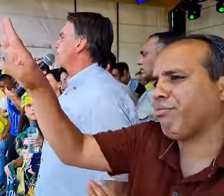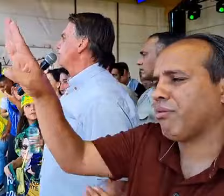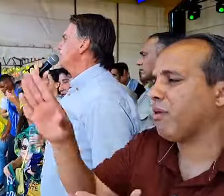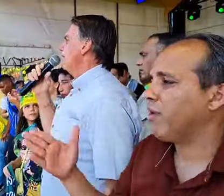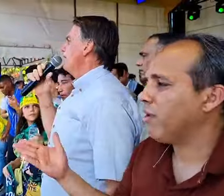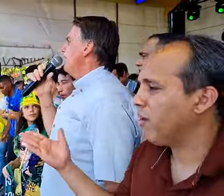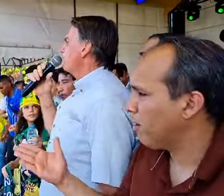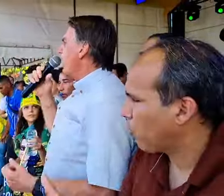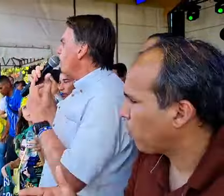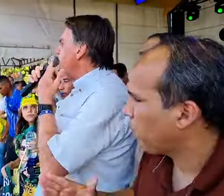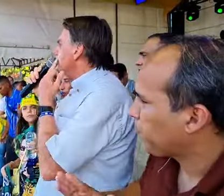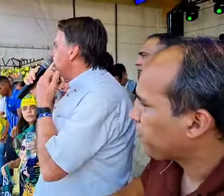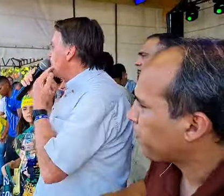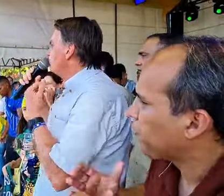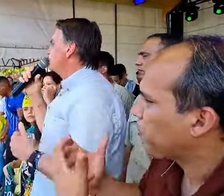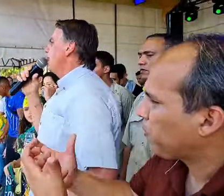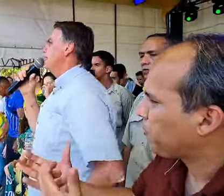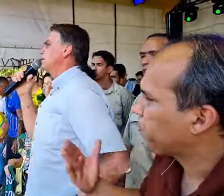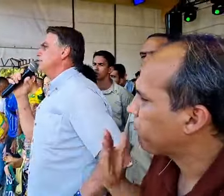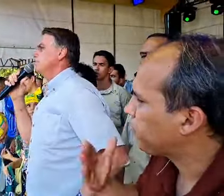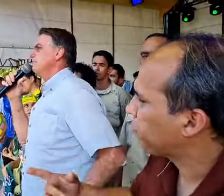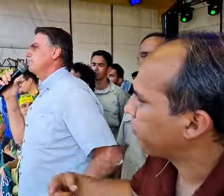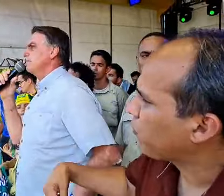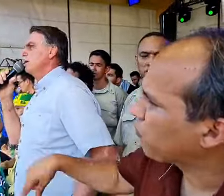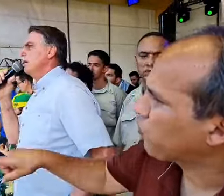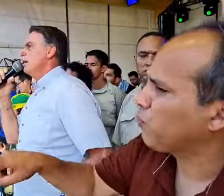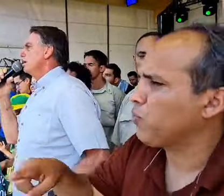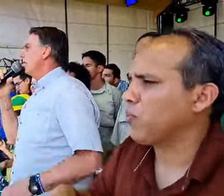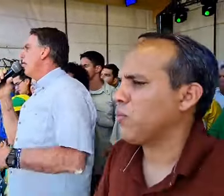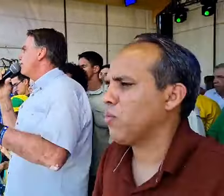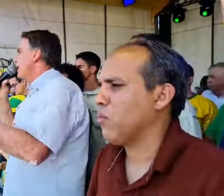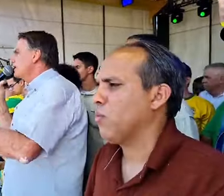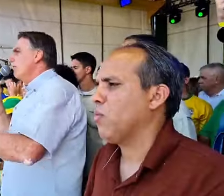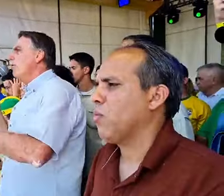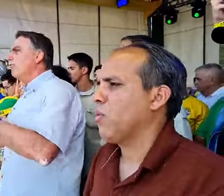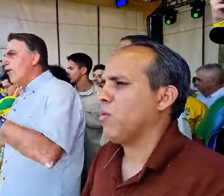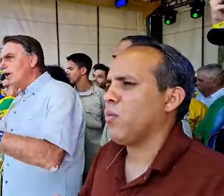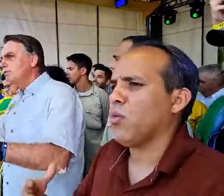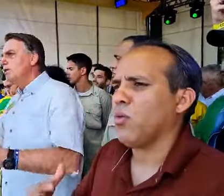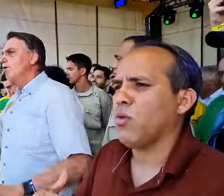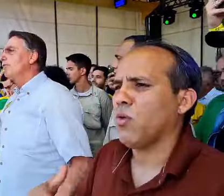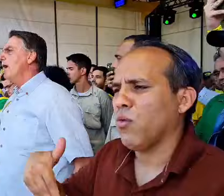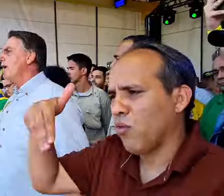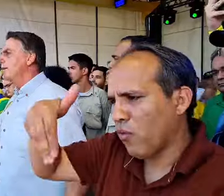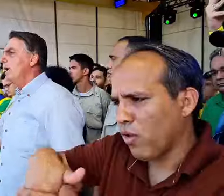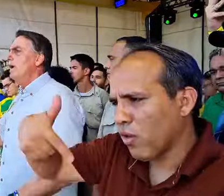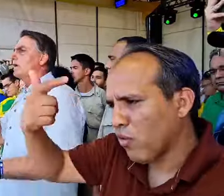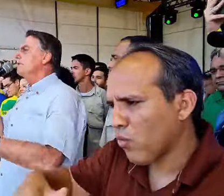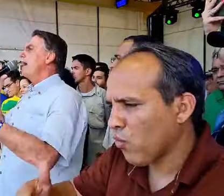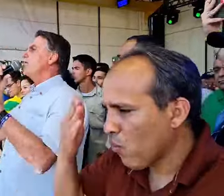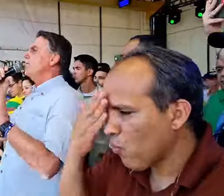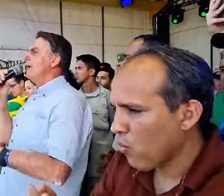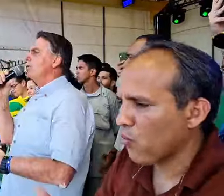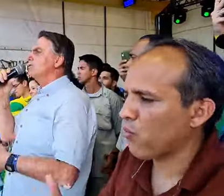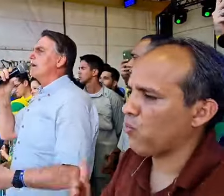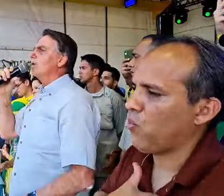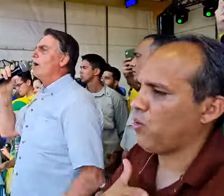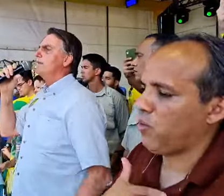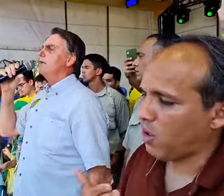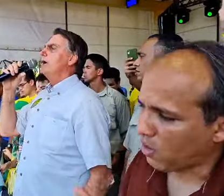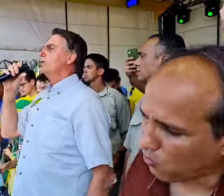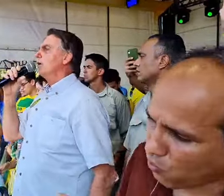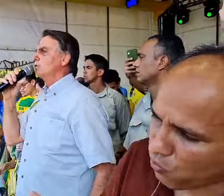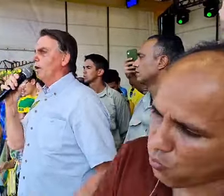Nesse momento, eu quero pedir a vocês que repitam o voto de confiança que deram em mim no